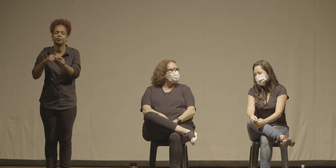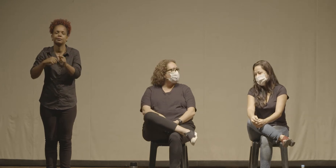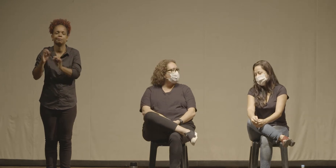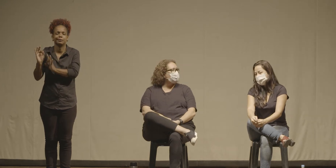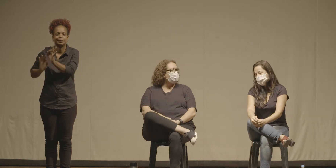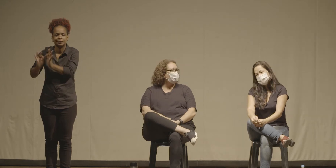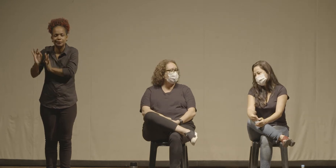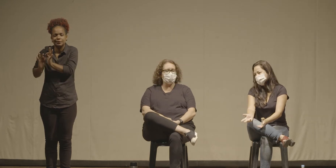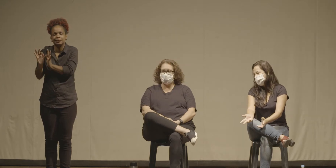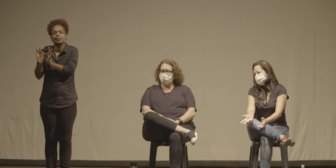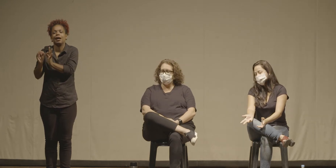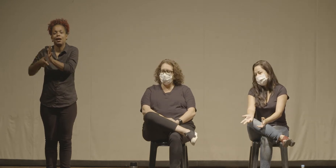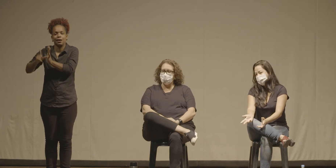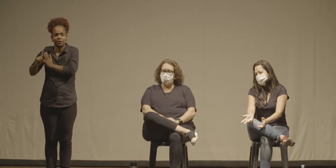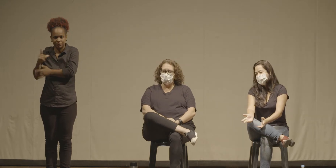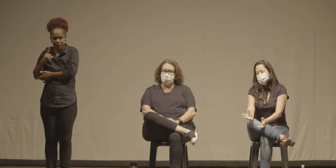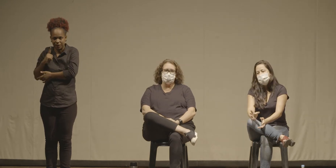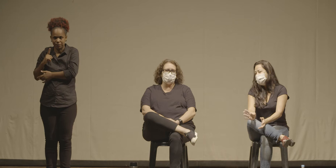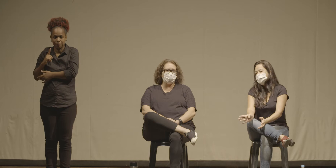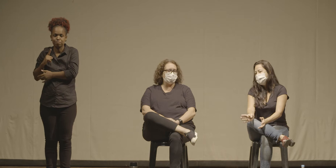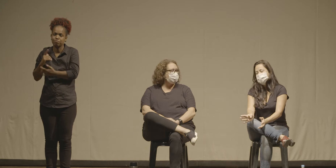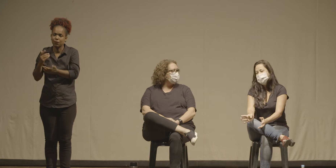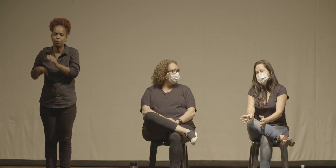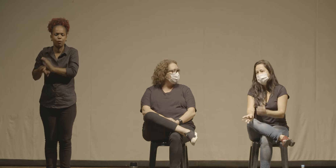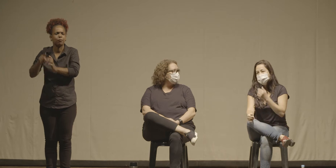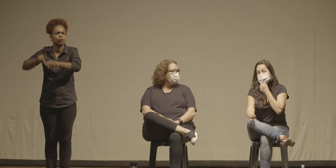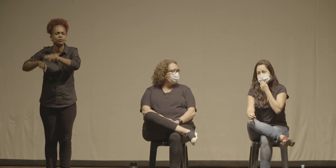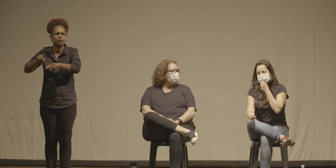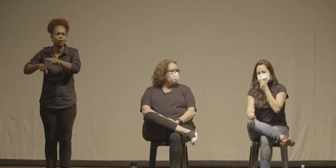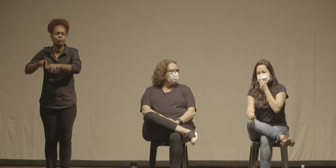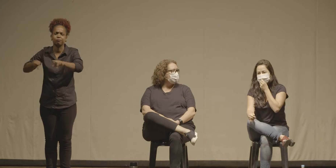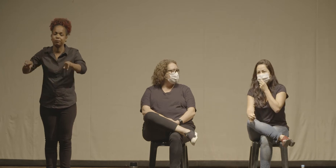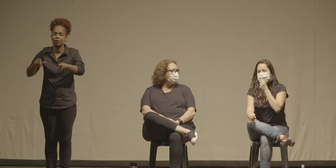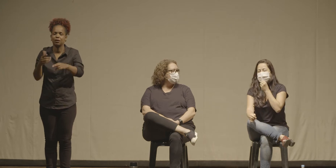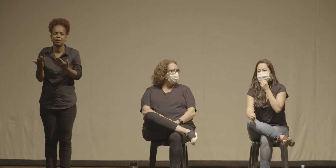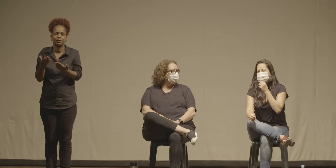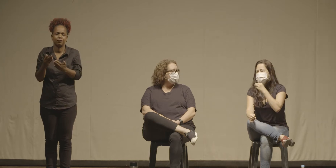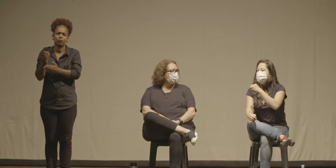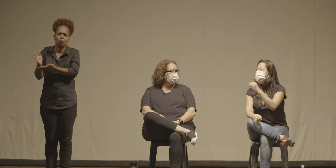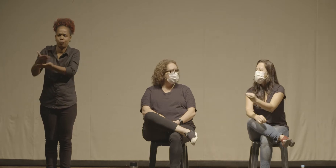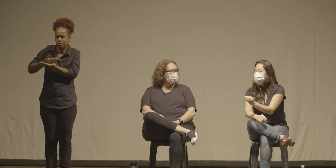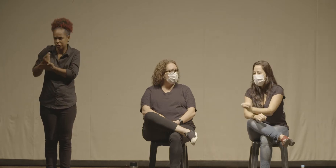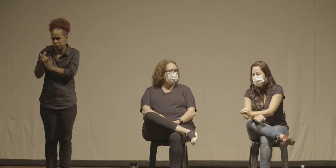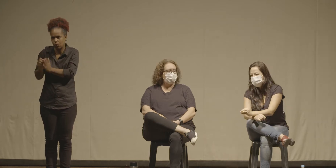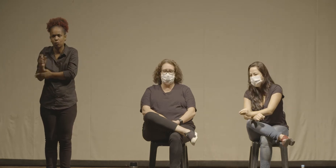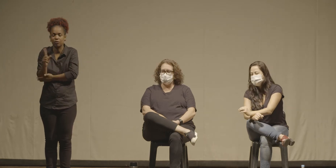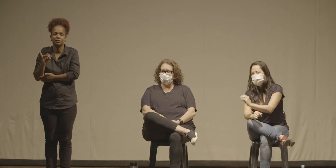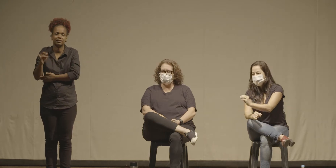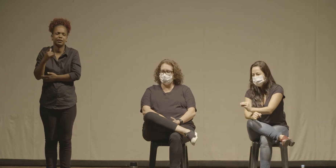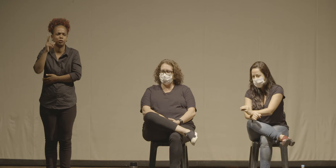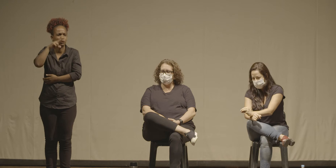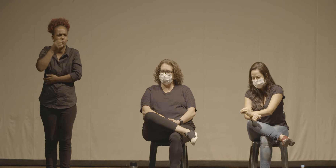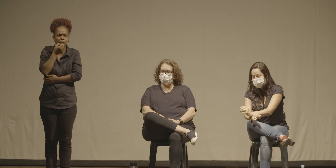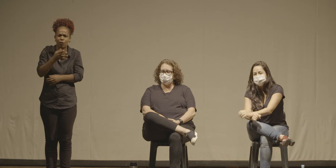planejamento. E isso é a produção. Com ou sem dinheiro, porque se você vai fazer, se você tem uma boa história para contar